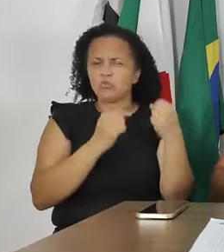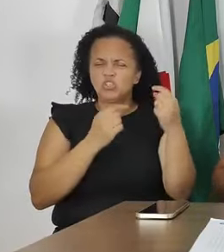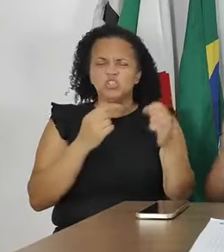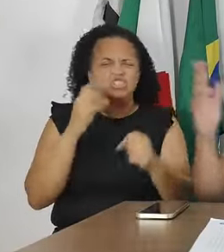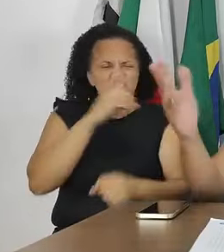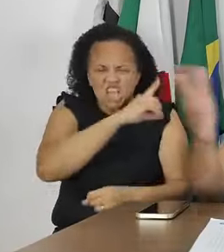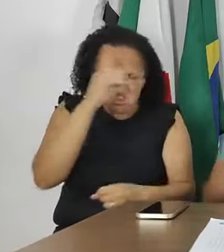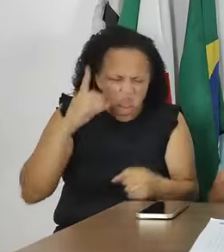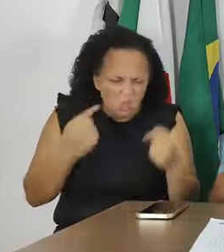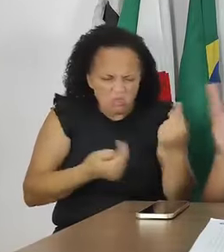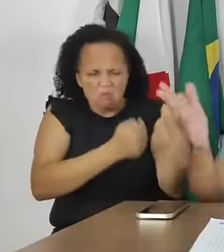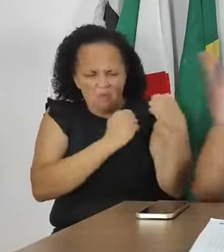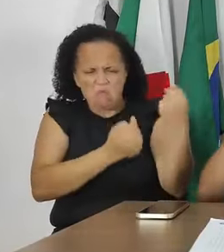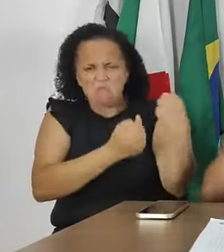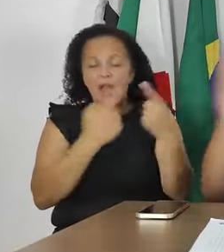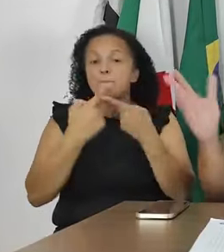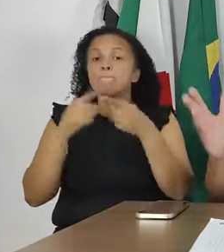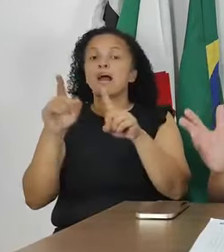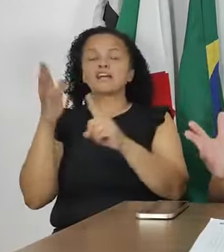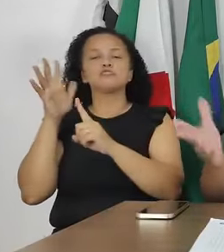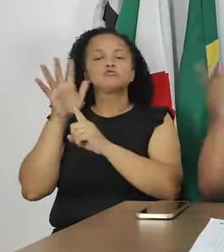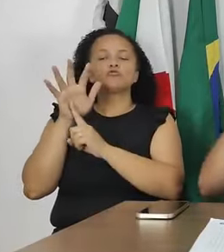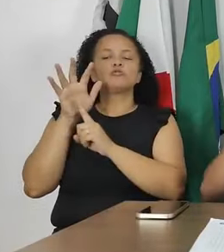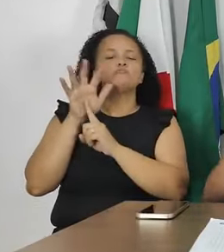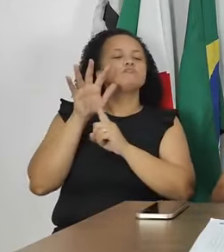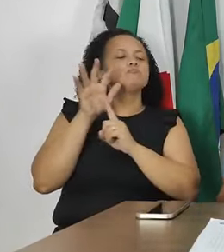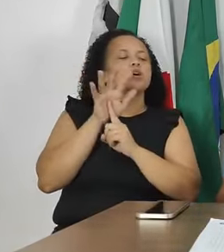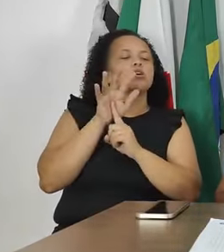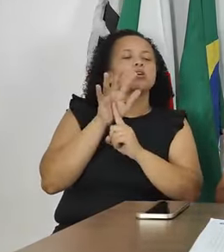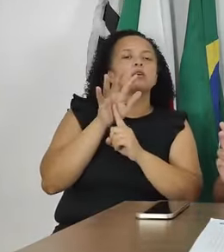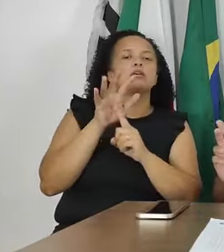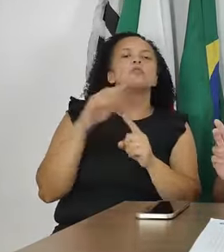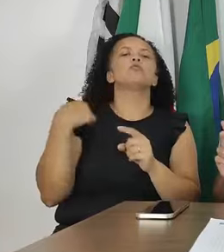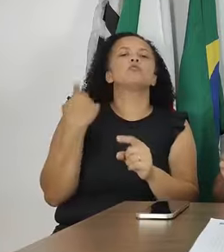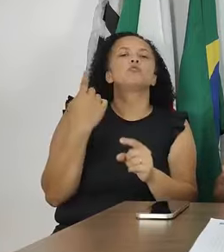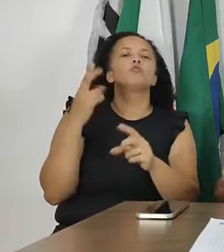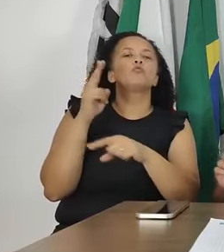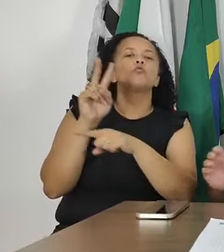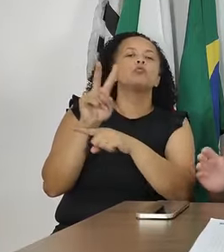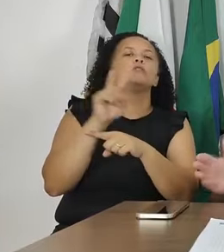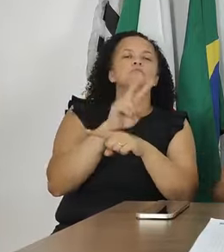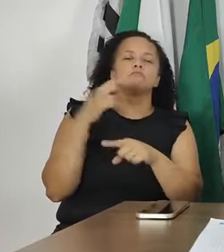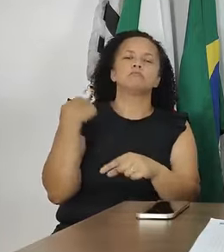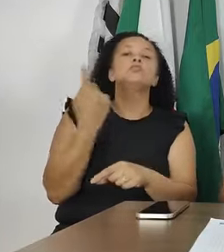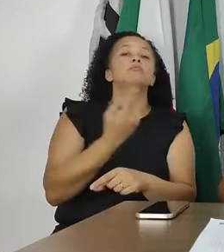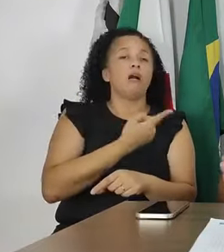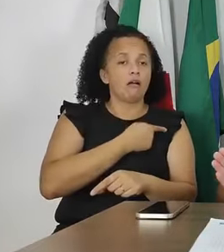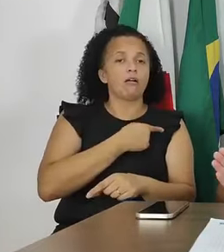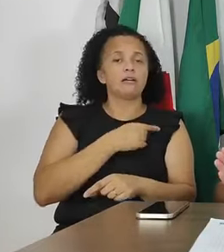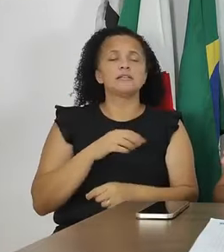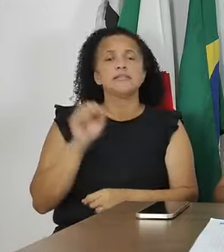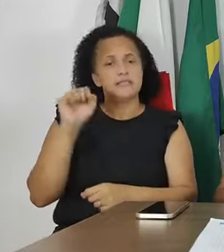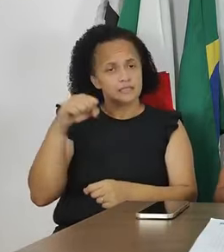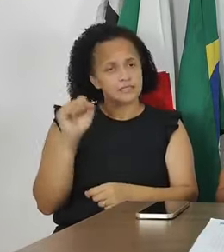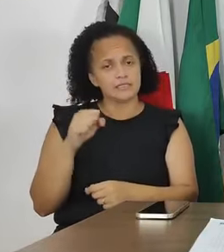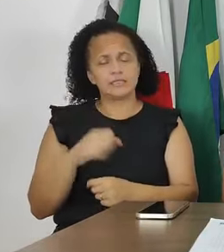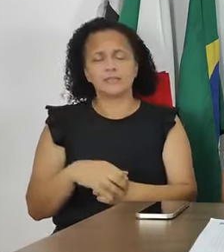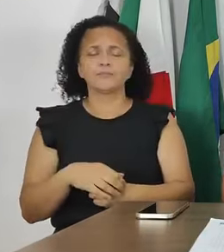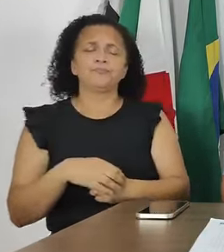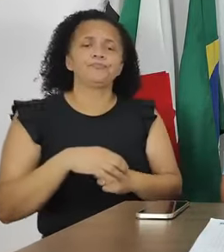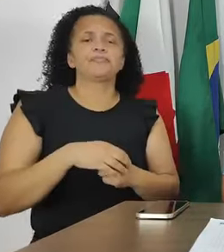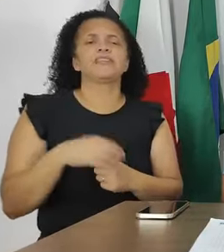famílias, e os anjos foram ali nos protegendo, porque eles estão para nos servir. Amém? Como parte do exército. Então é